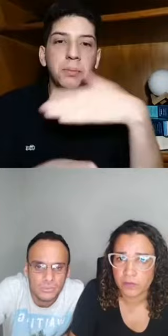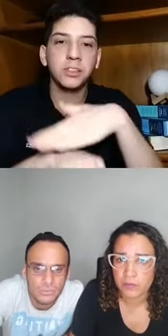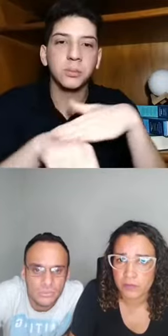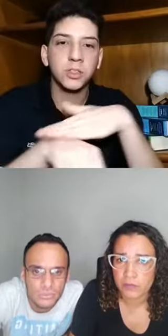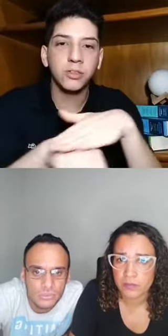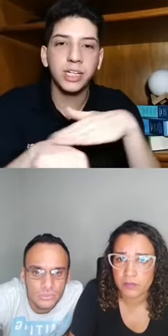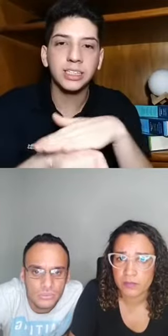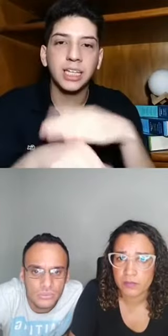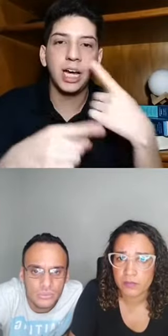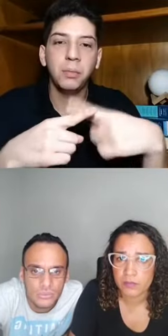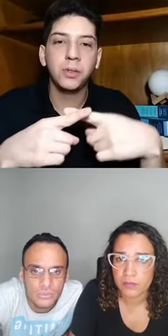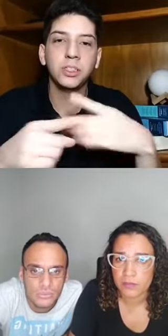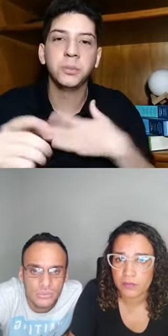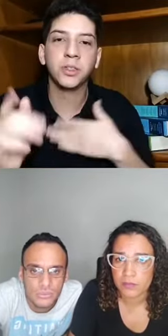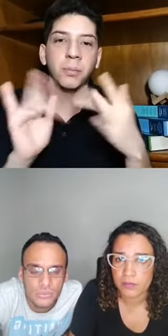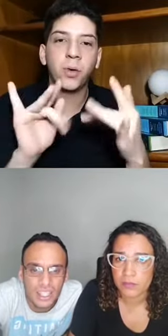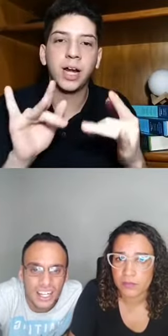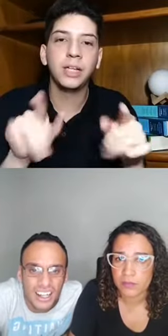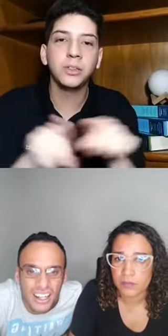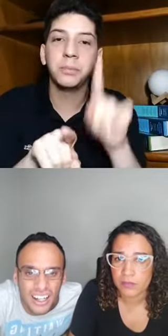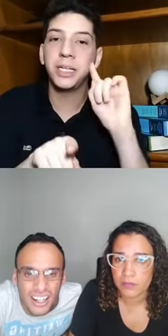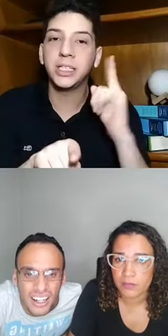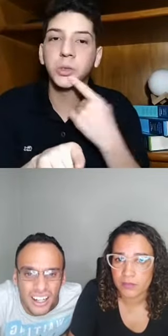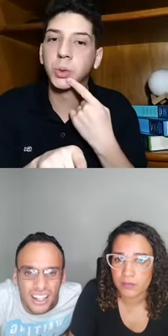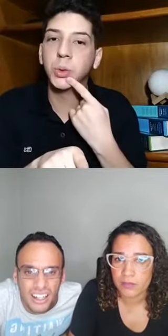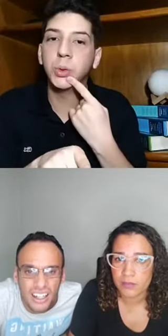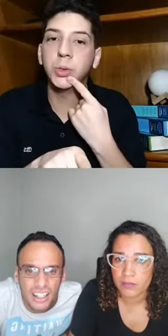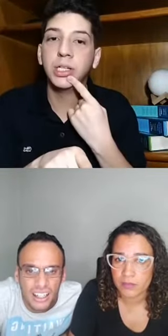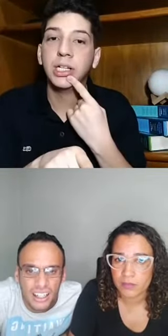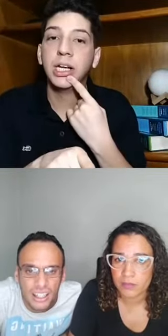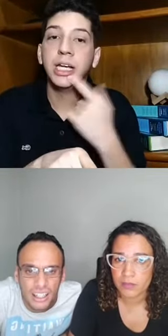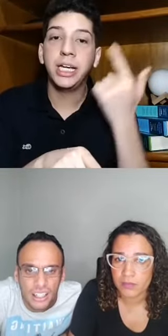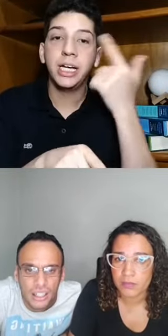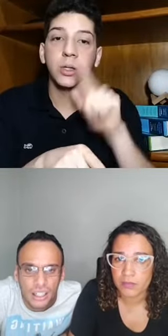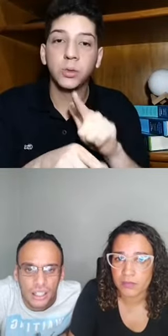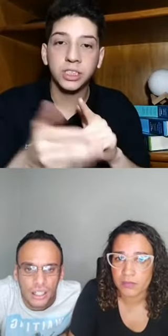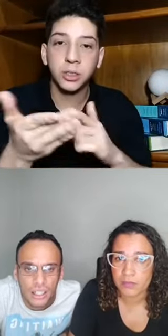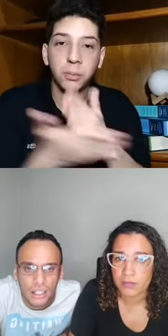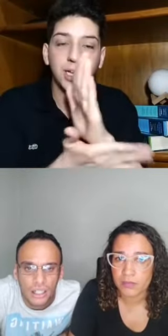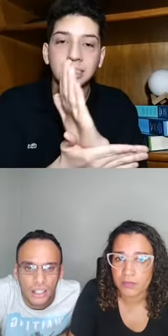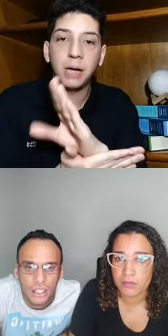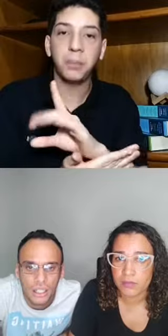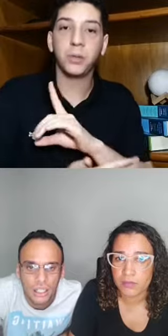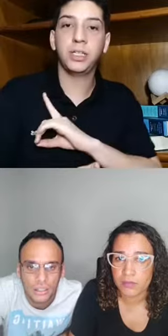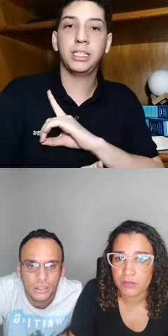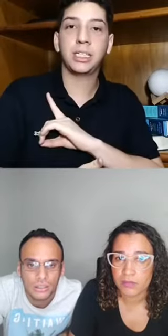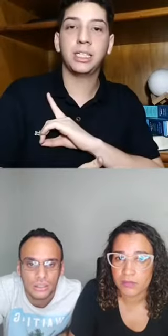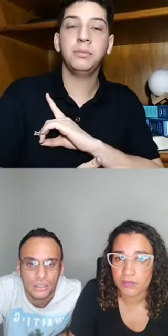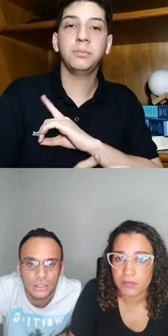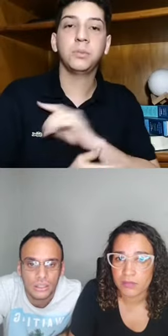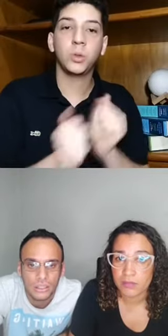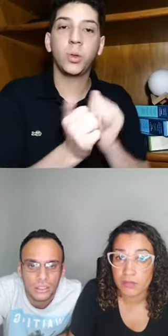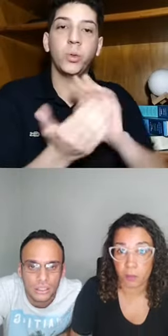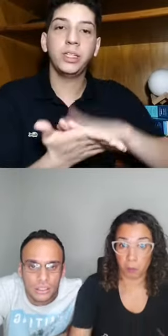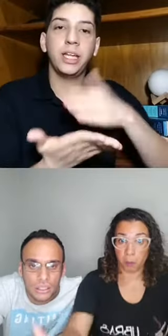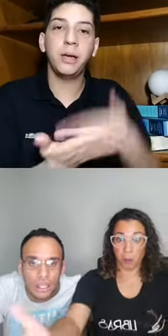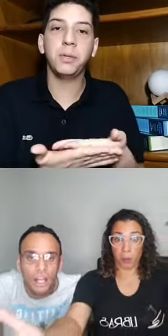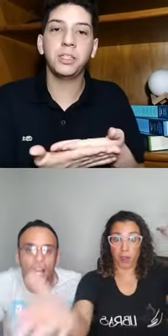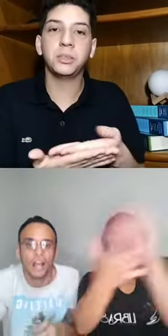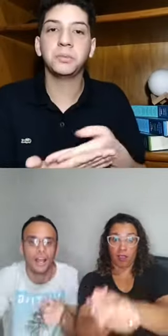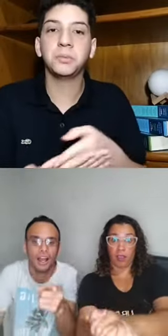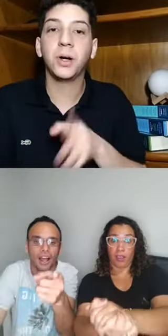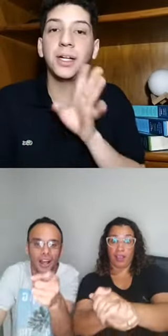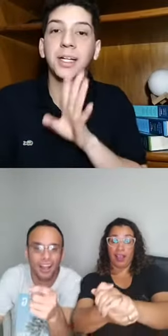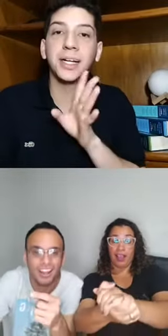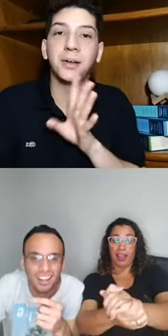Camila, depois vamos conversar, pois o meu namorado também é surdo e ele conseguiu passar pelo Detran com o